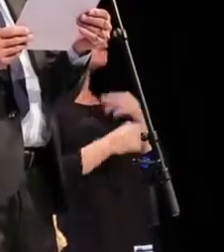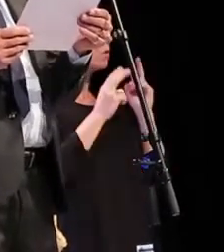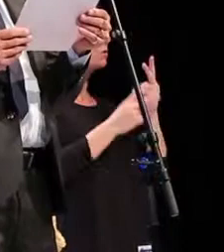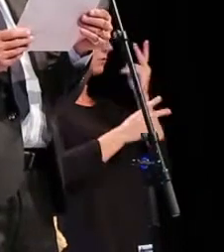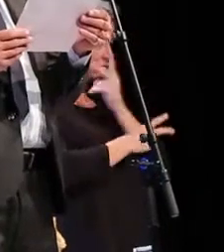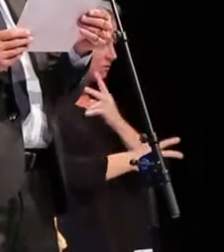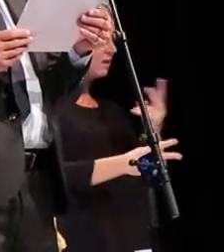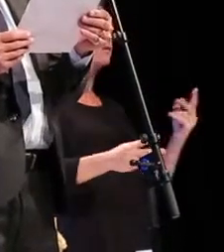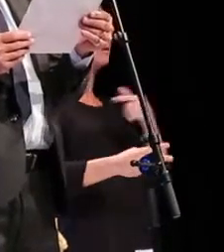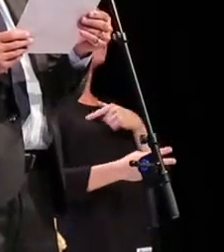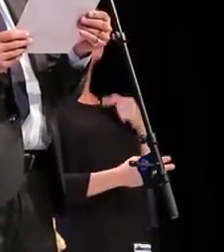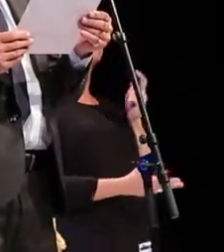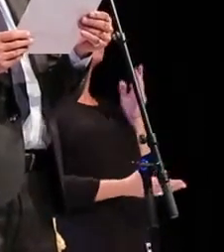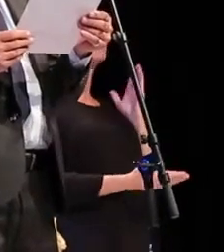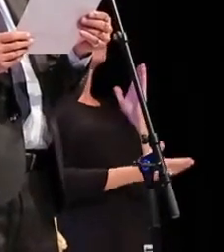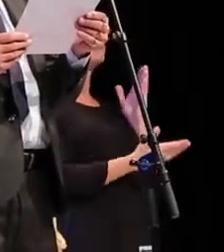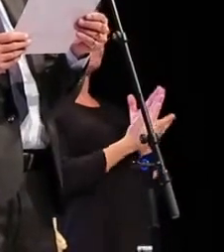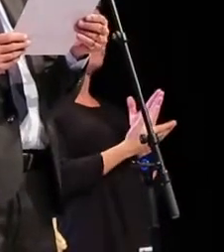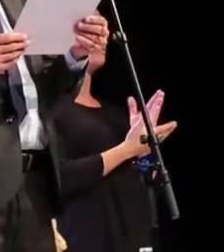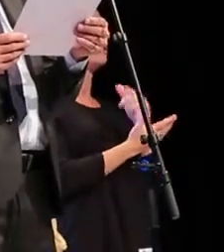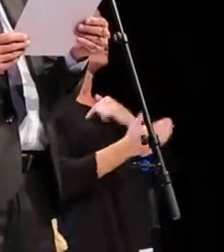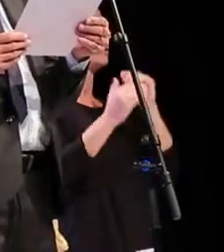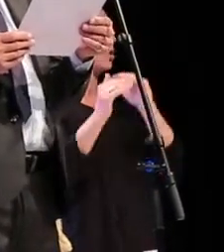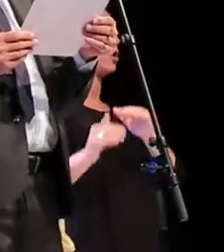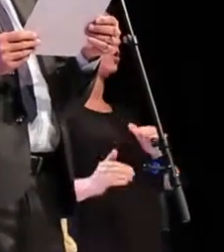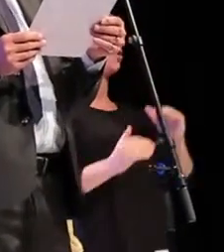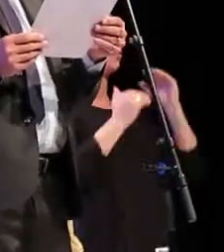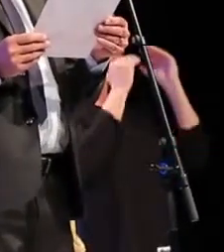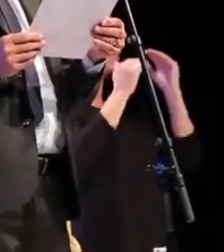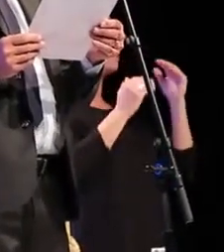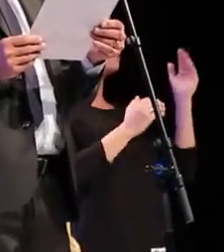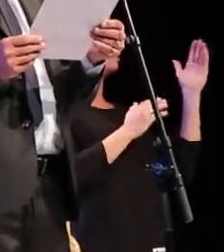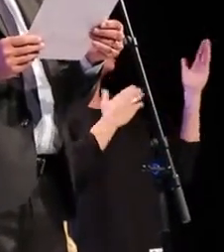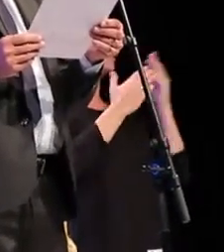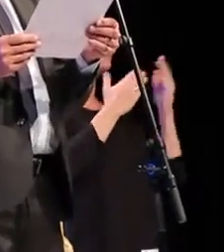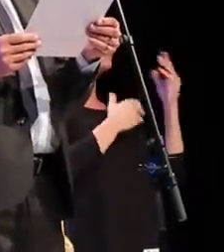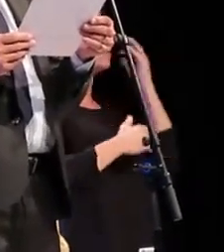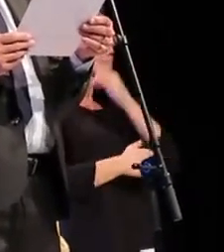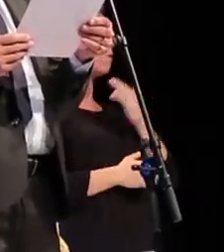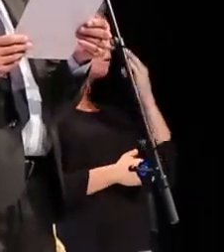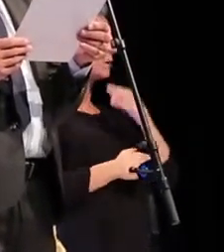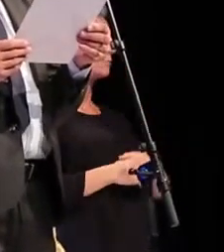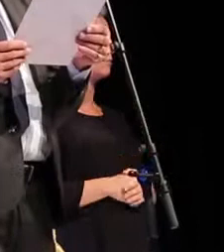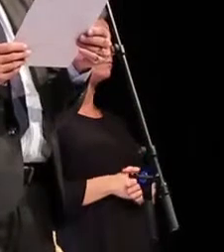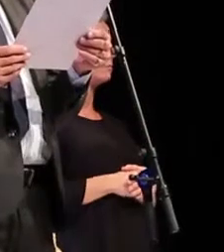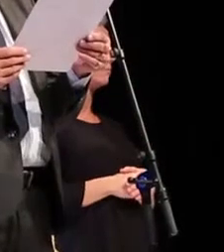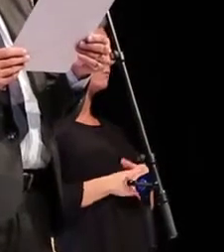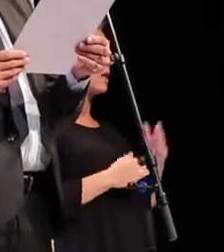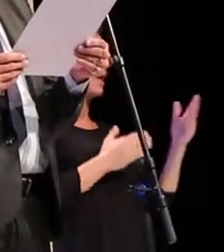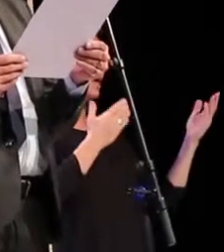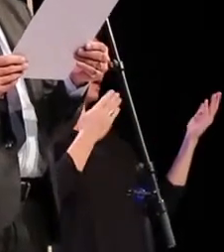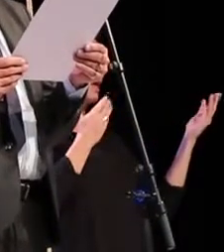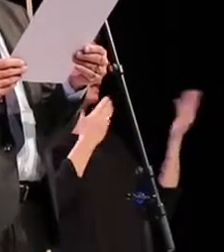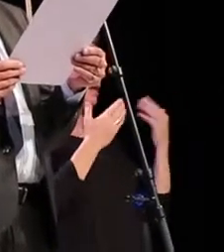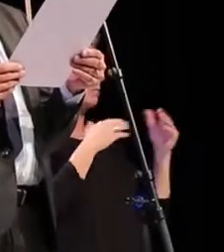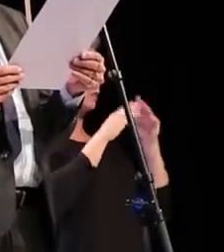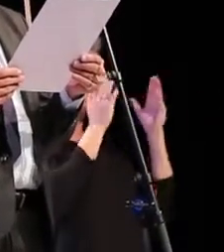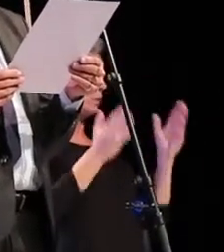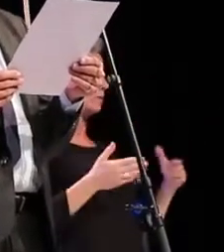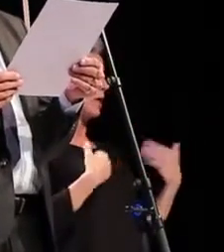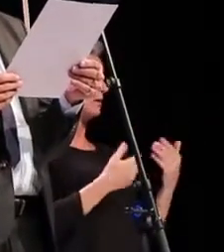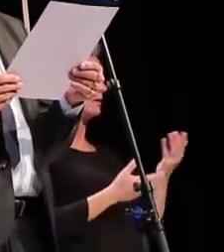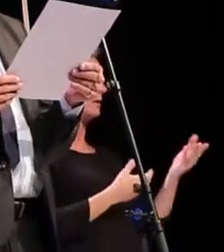för att lyfta klimatfrågan ytterligare. Klimathuset är ett unikt samarbete mellan Naturskyddsföreningen och